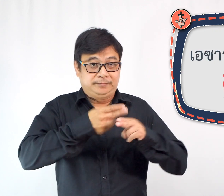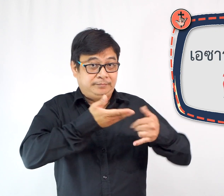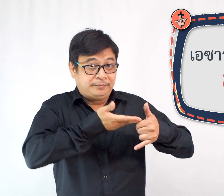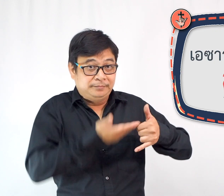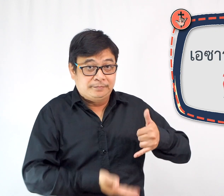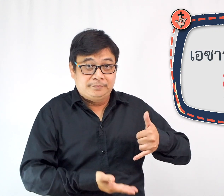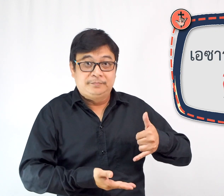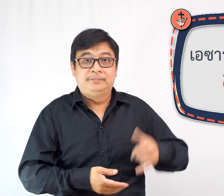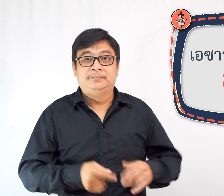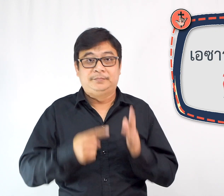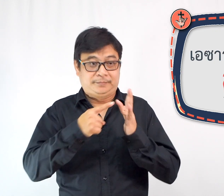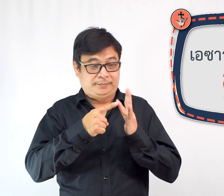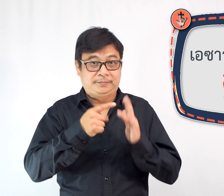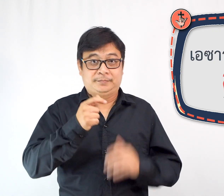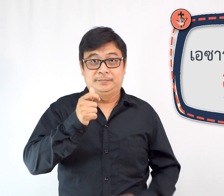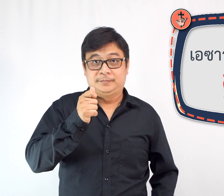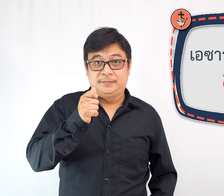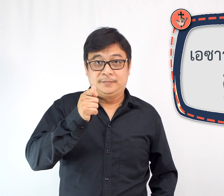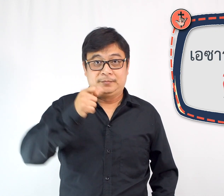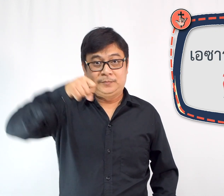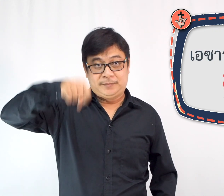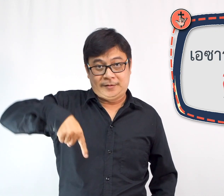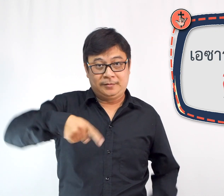เอสาวและยาโคบคือใคร